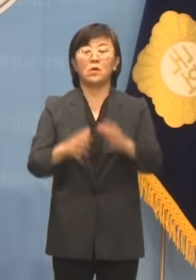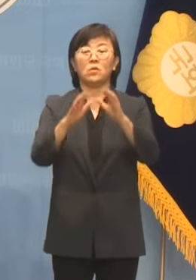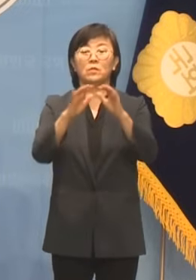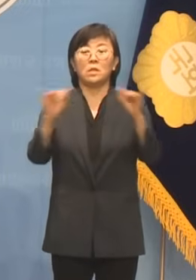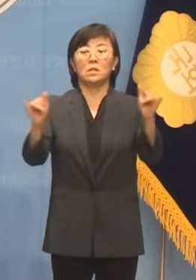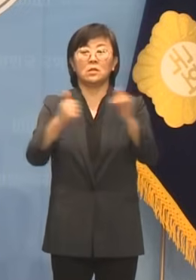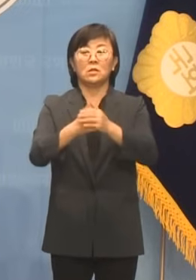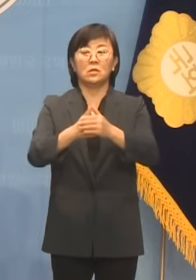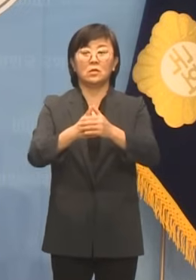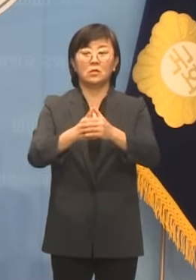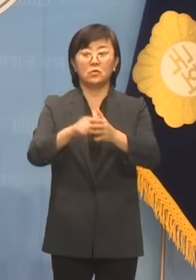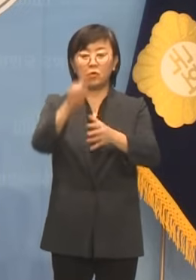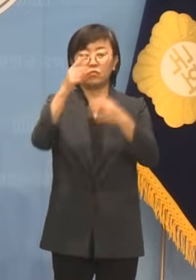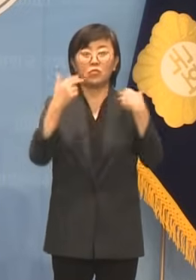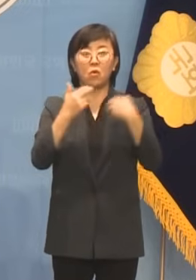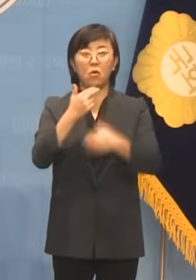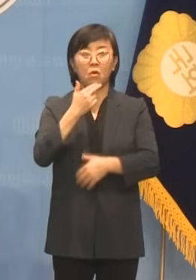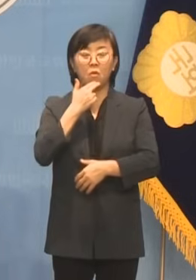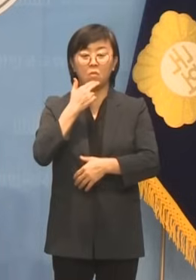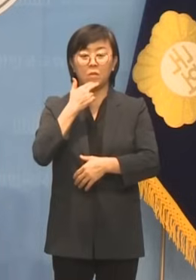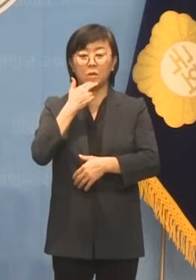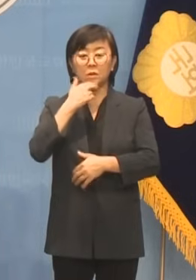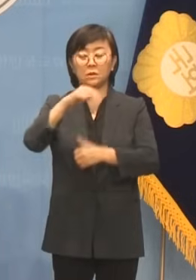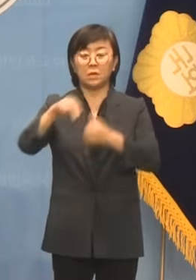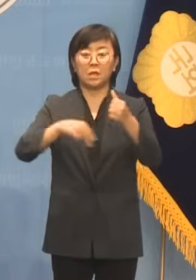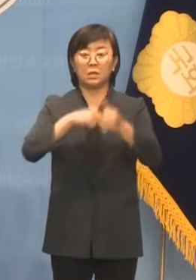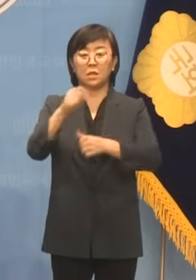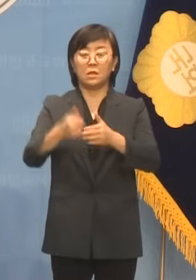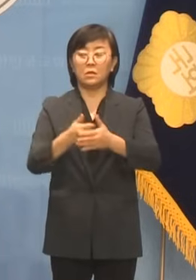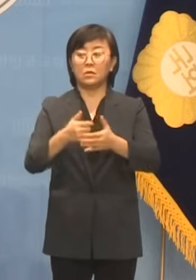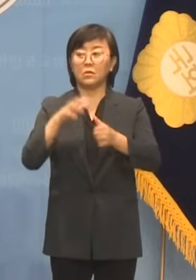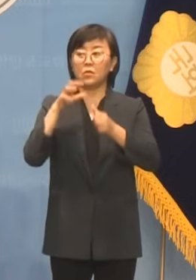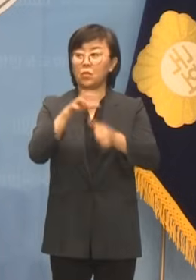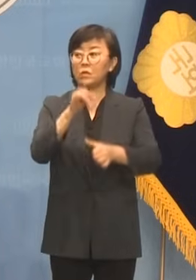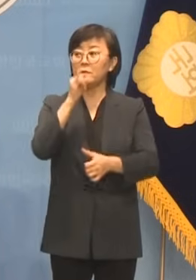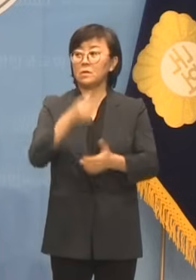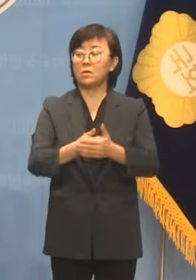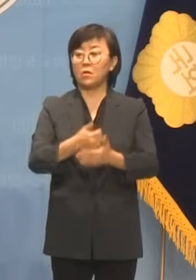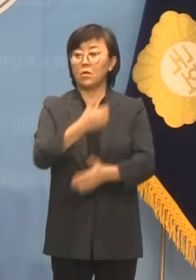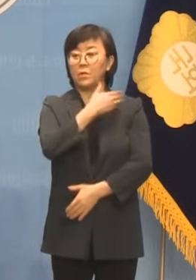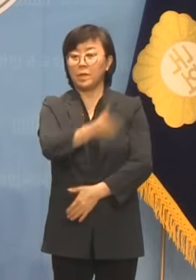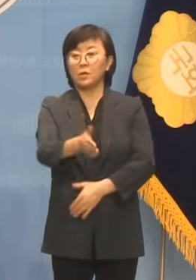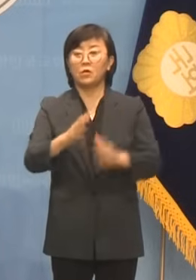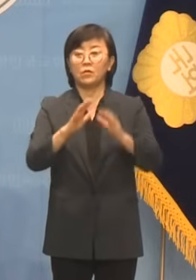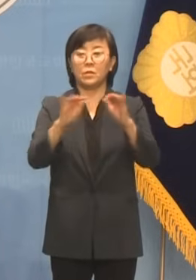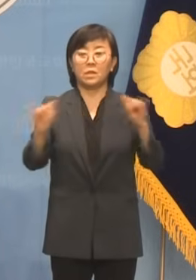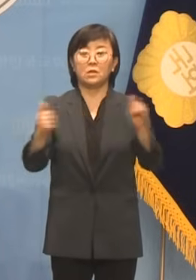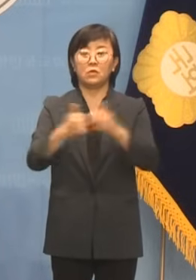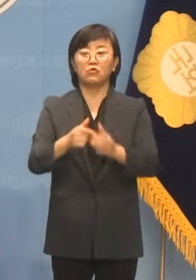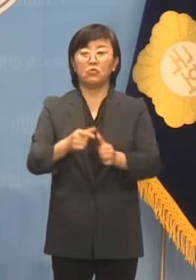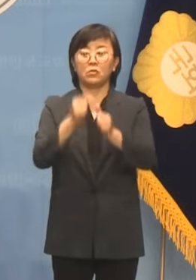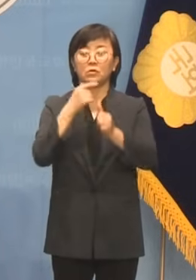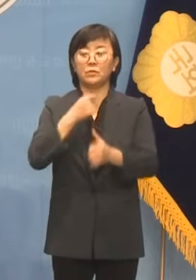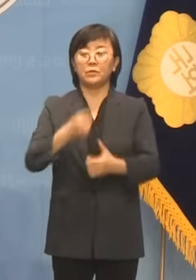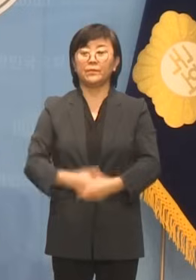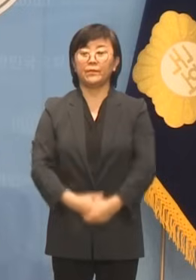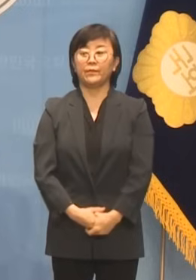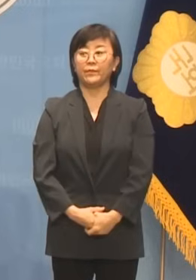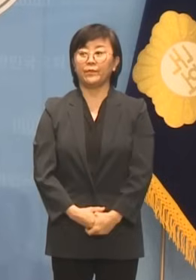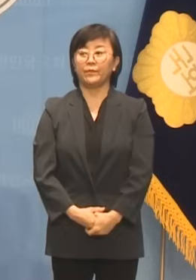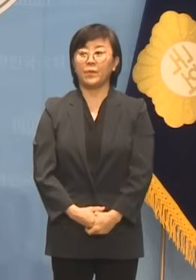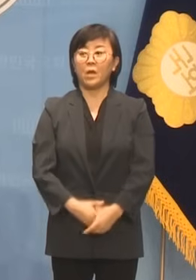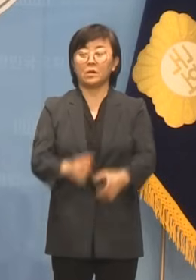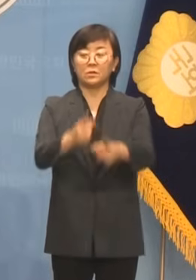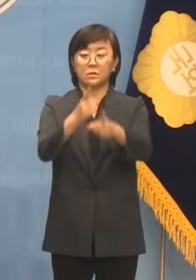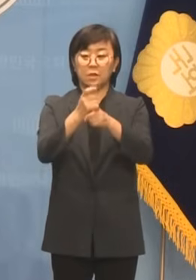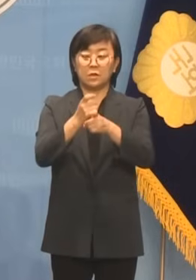국민들은 무정부 상태를 외치며 고립되고 있습니다. 외면당하고 있는 국민들을 구하겠습니다.